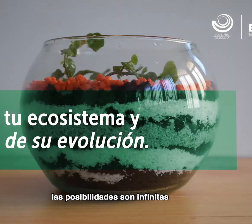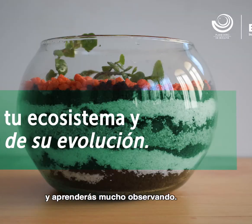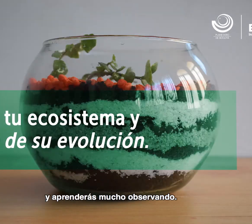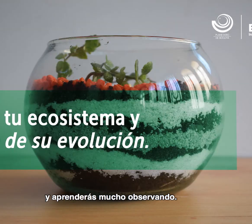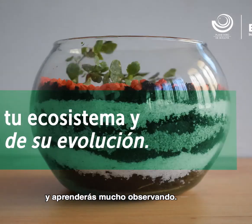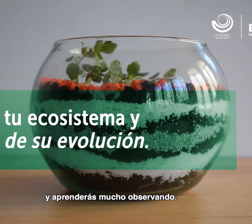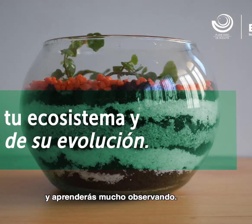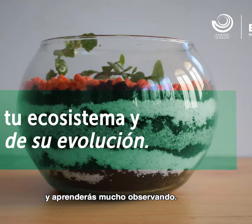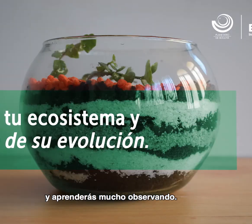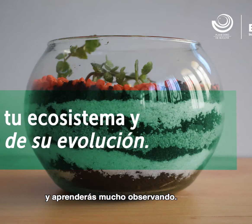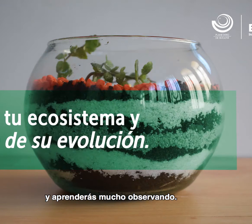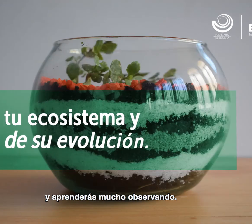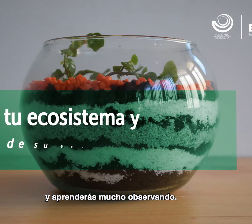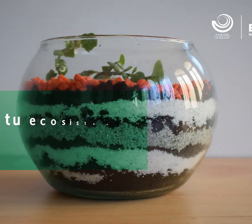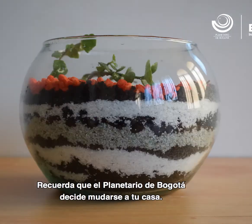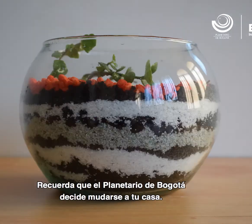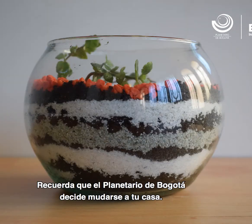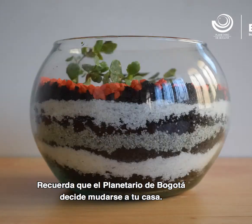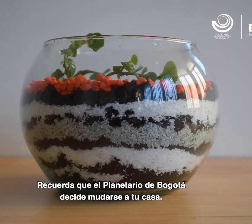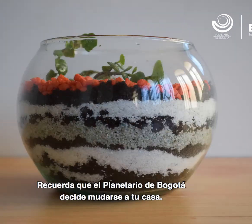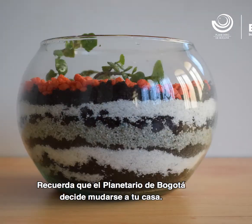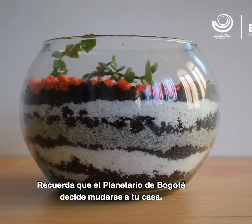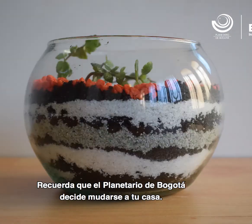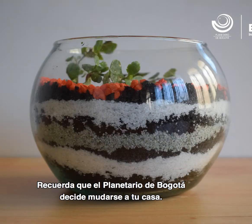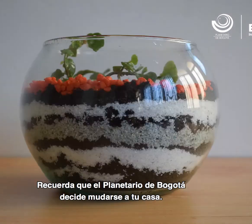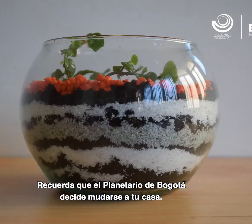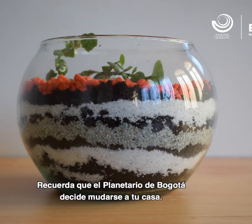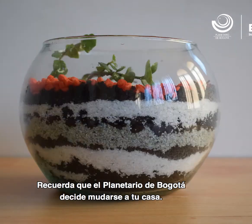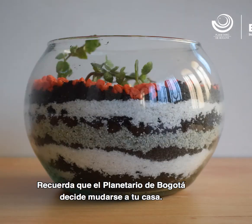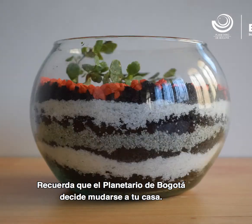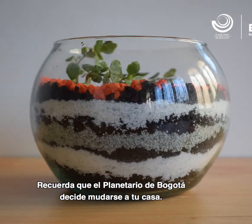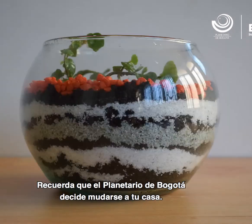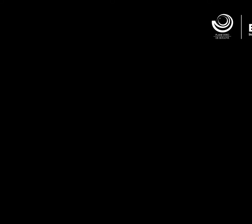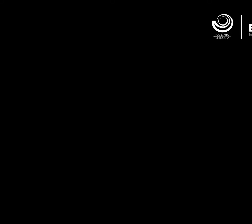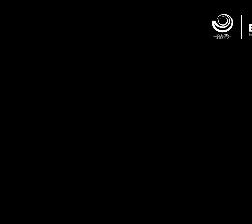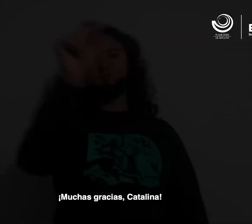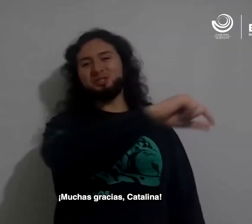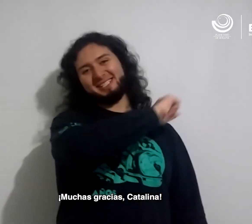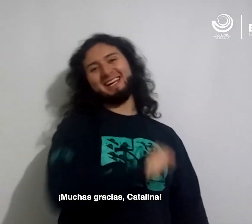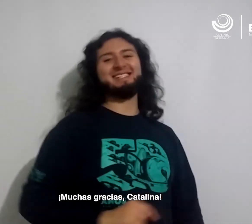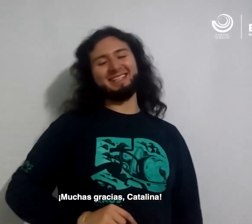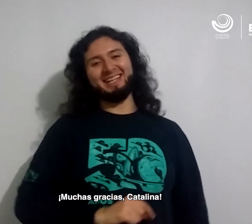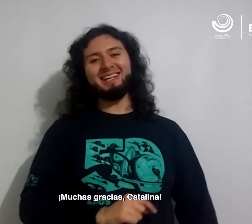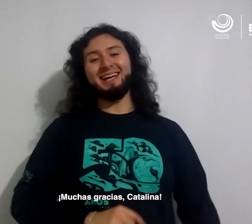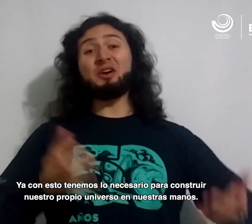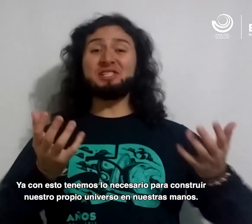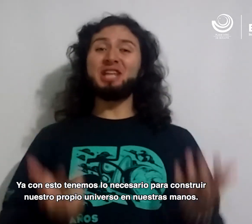y aprenderás mucho observándolo. Recuerda que el Planetario de Bogotá decide mudarse a tu casa. Muchas gracias, Catalina. Ya con esto tenemos